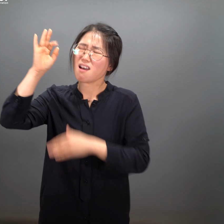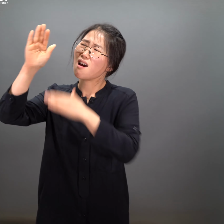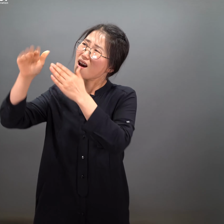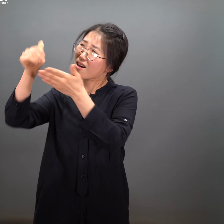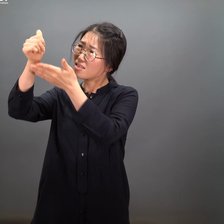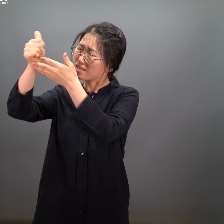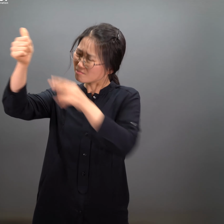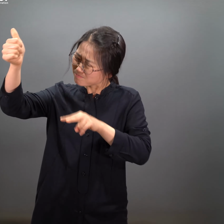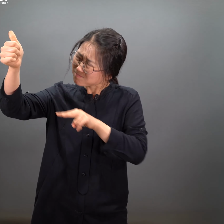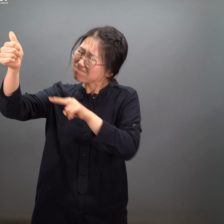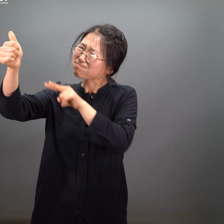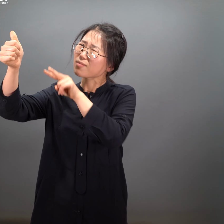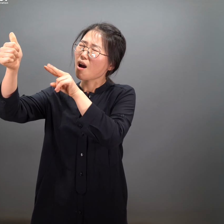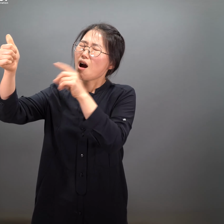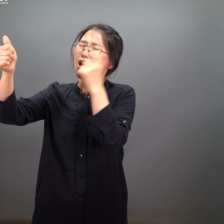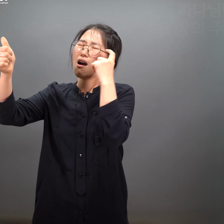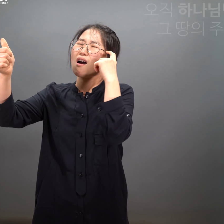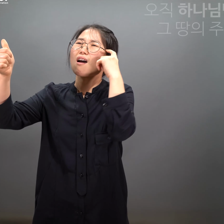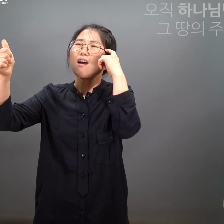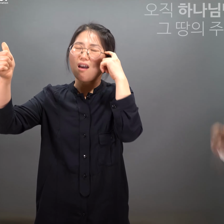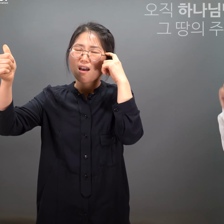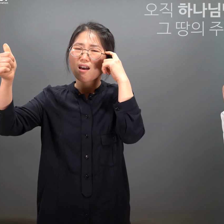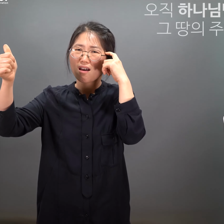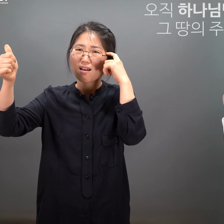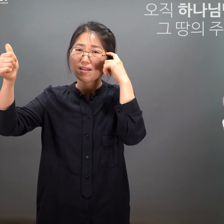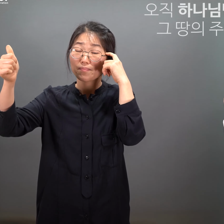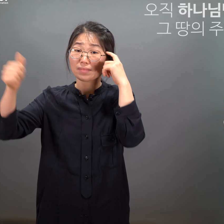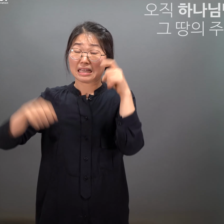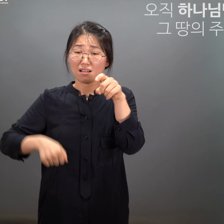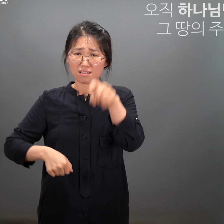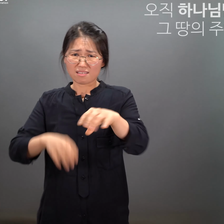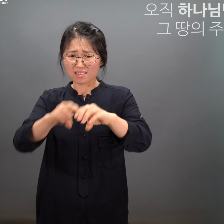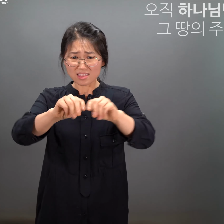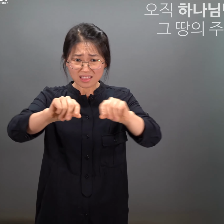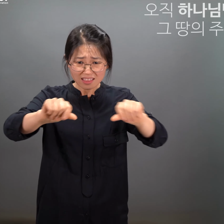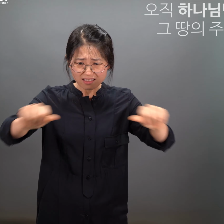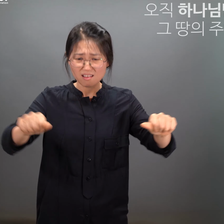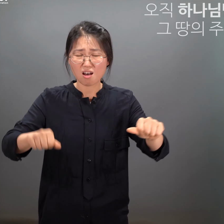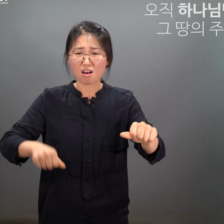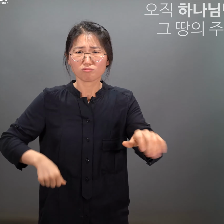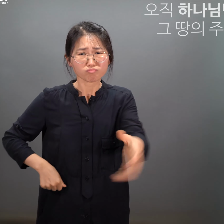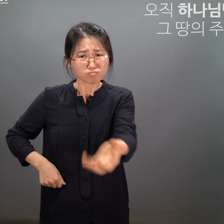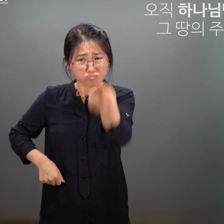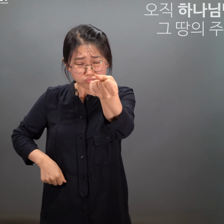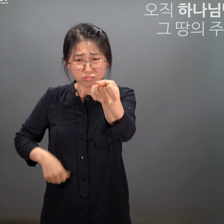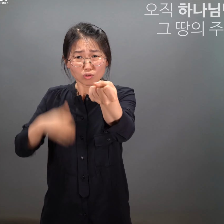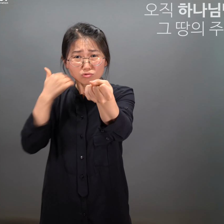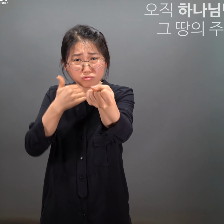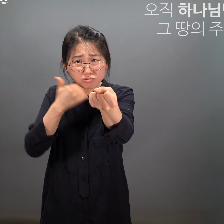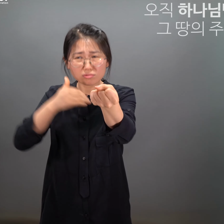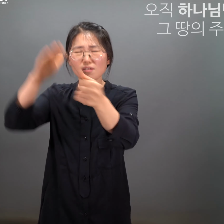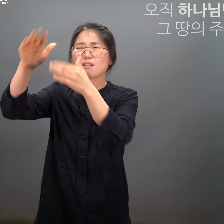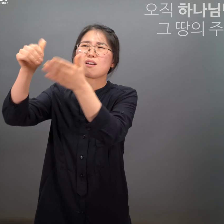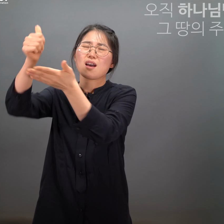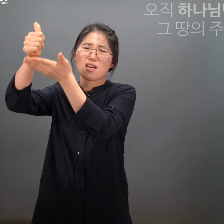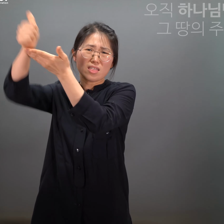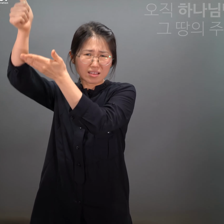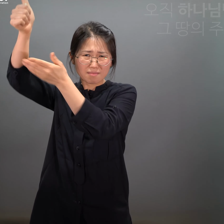하나님을 인식하게 하려고 하신 것입니다. 오직 하나님만이 그 땅의 주인이다라는 것을